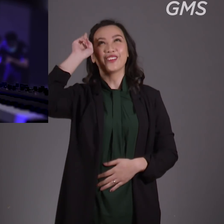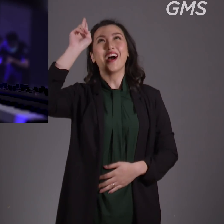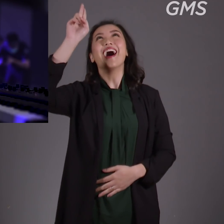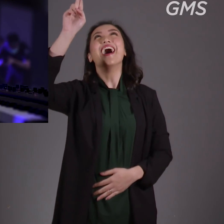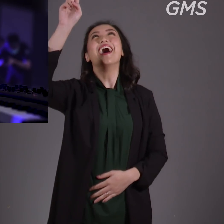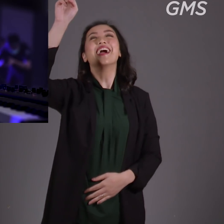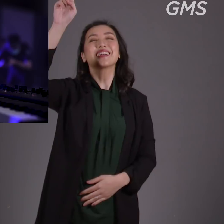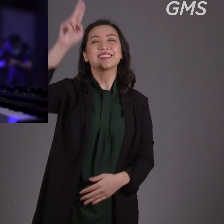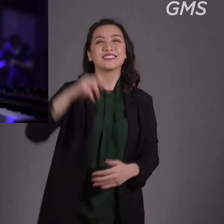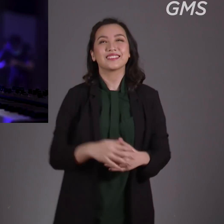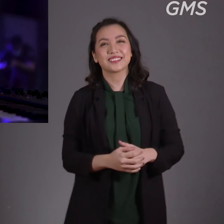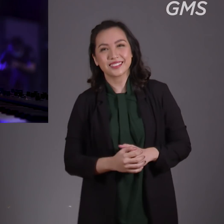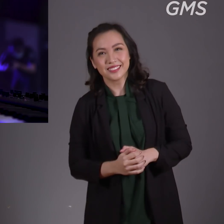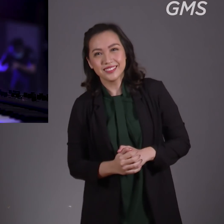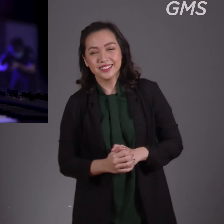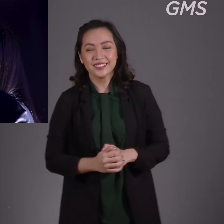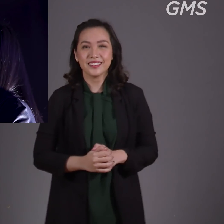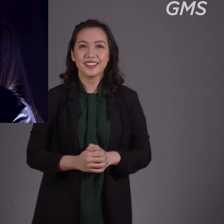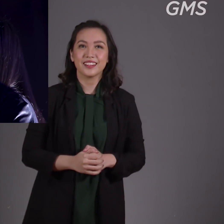Tuhan. Mari naikkan pujian ini.